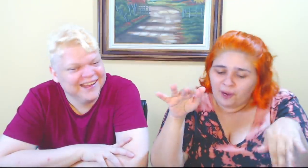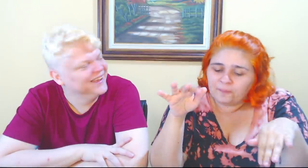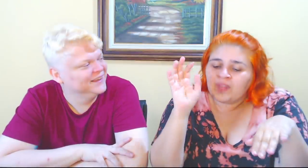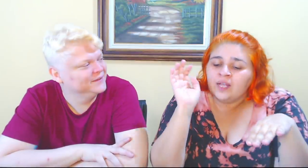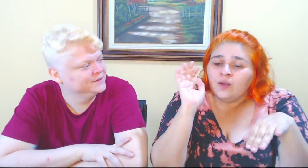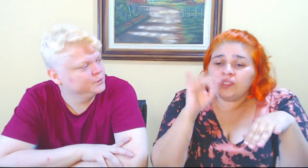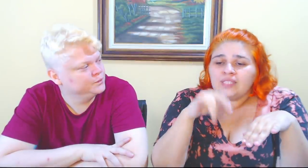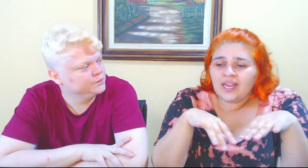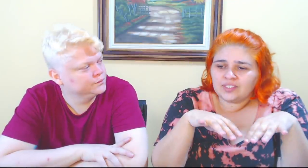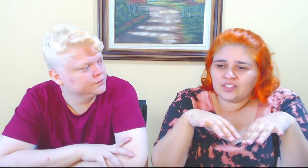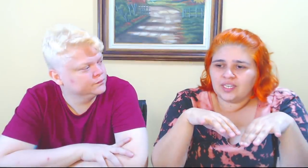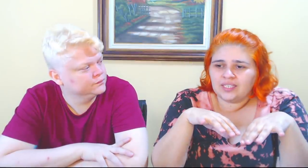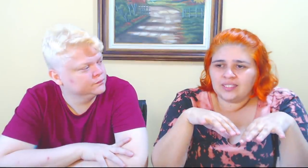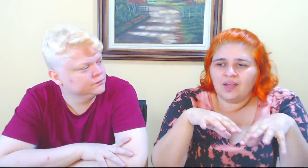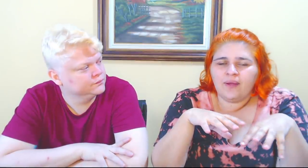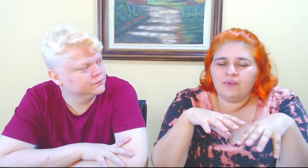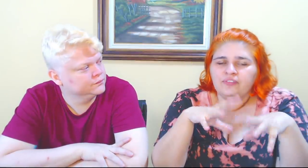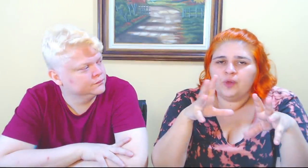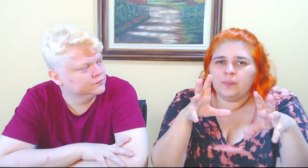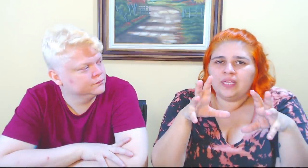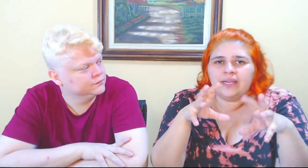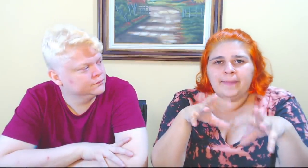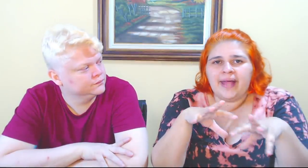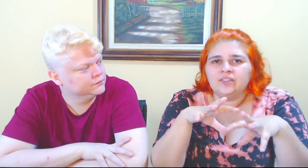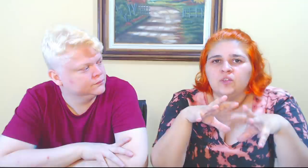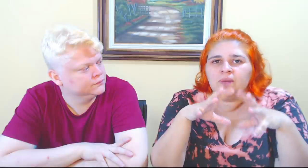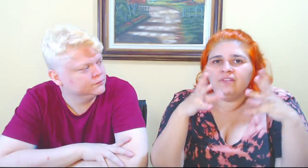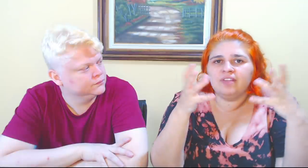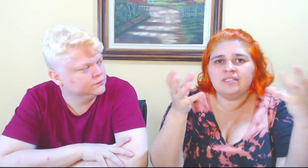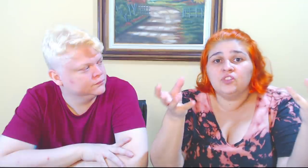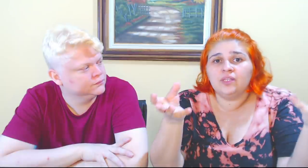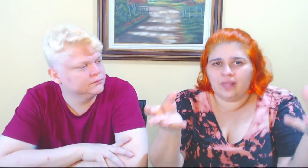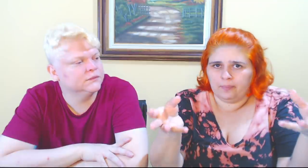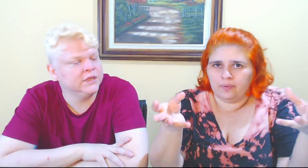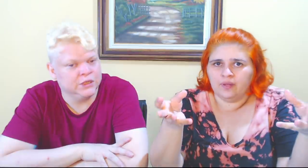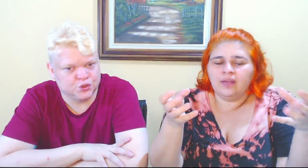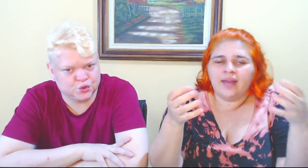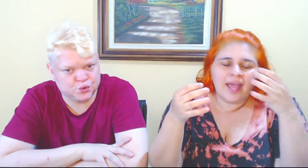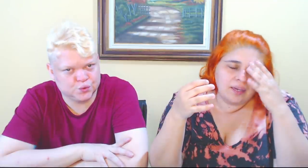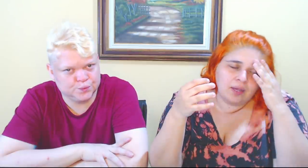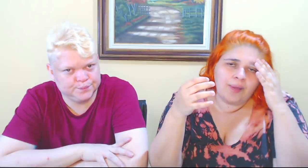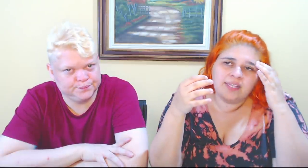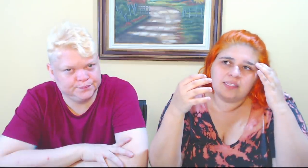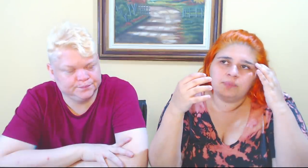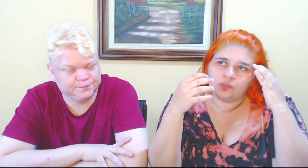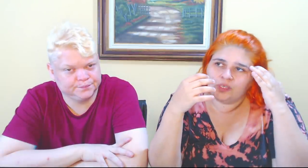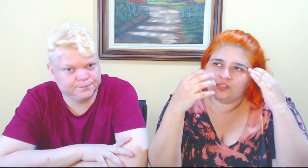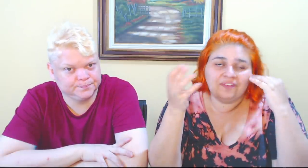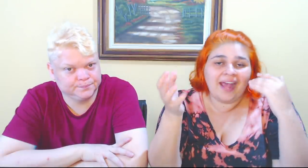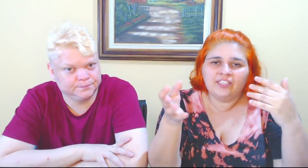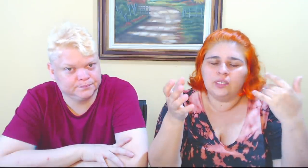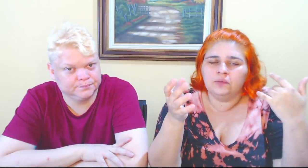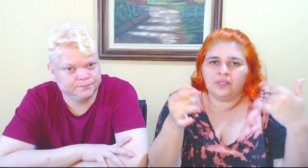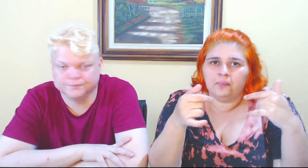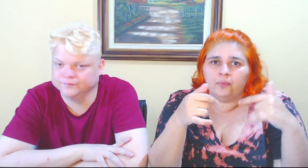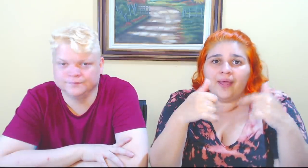O Tenet Então é um filme Que trabalha Sobre reversão de tempo Isso Não é simplesmente Viagem no tempo É